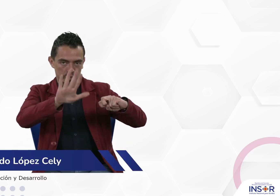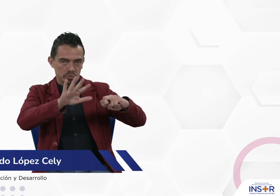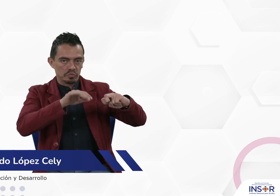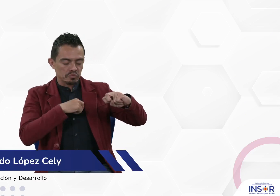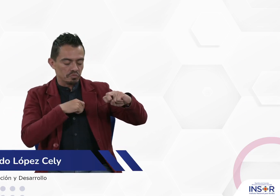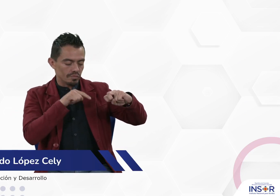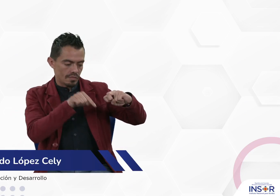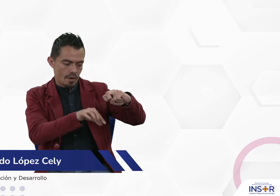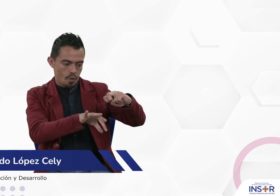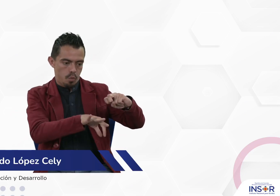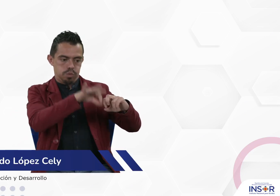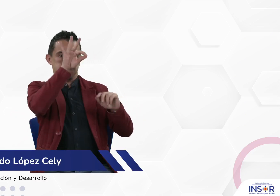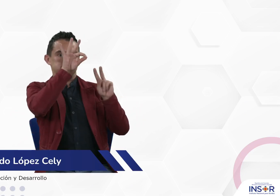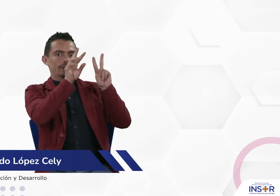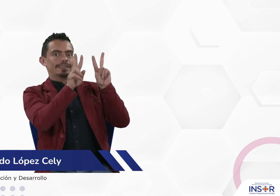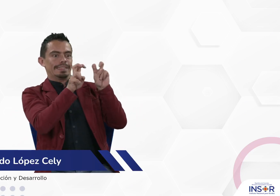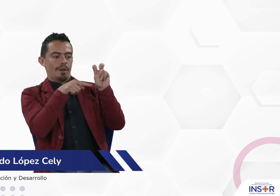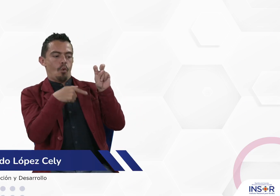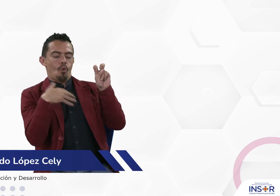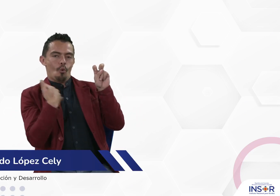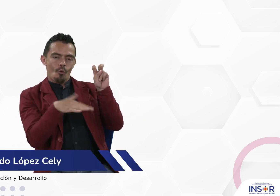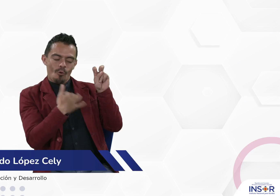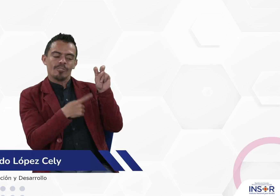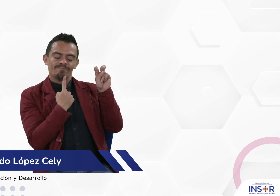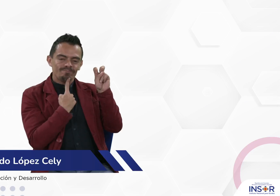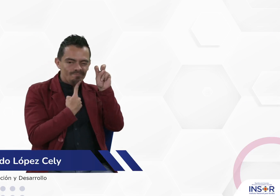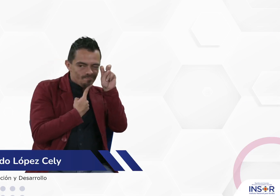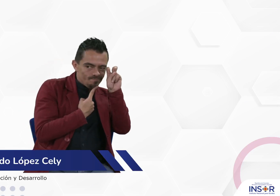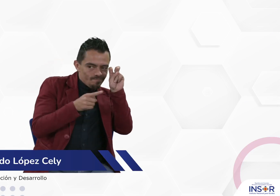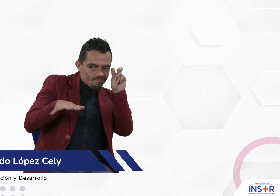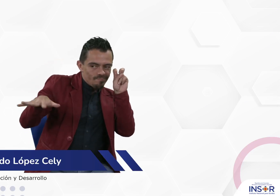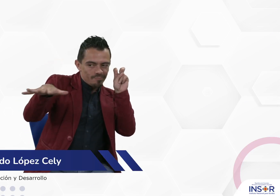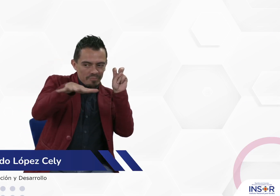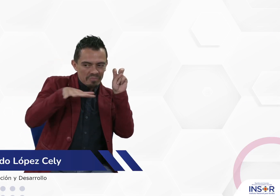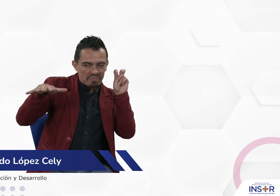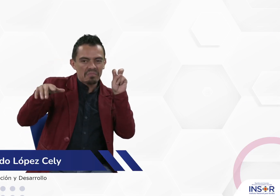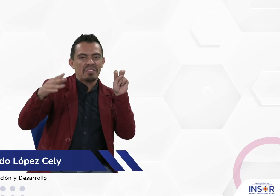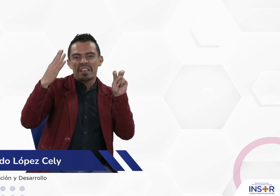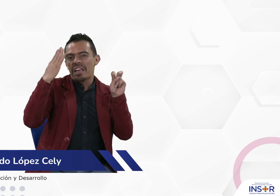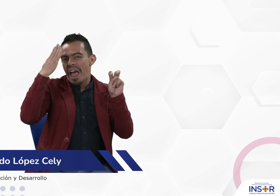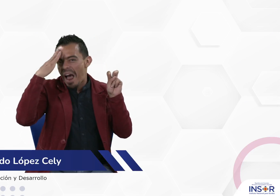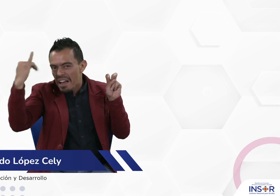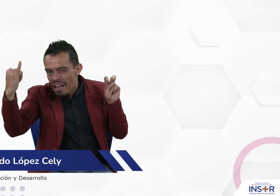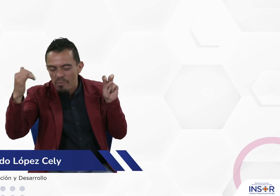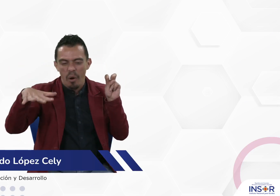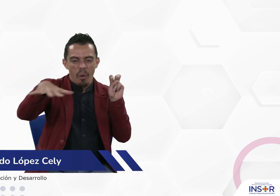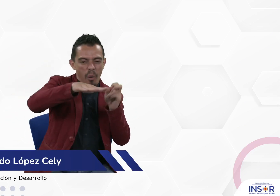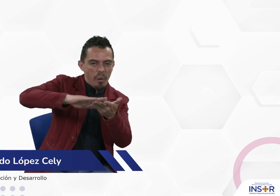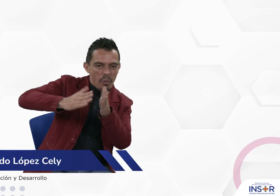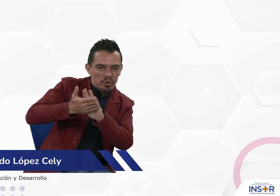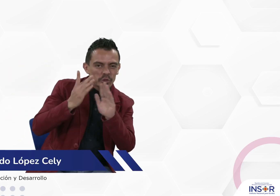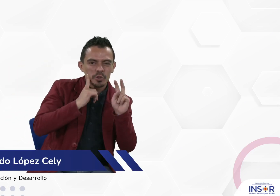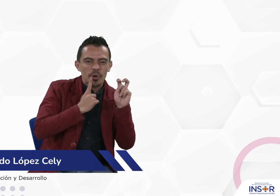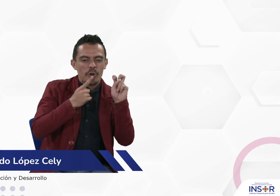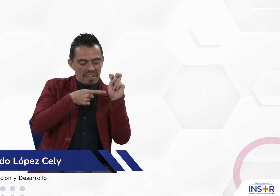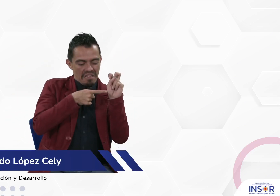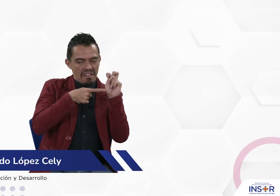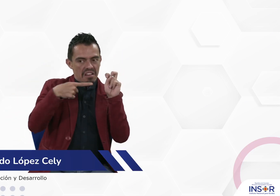Entonces, a partir de ese quehacer investigativo de cada uno de ustedes y de ese tema de investigación, les